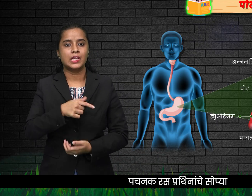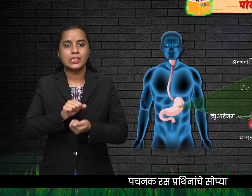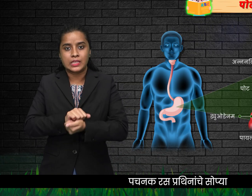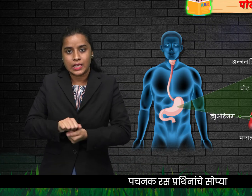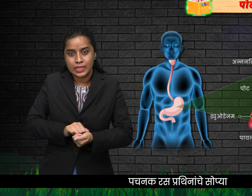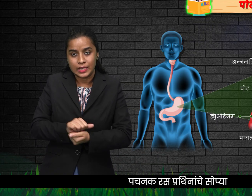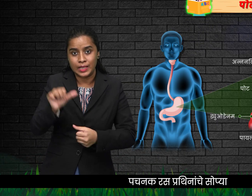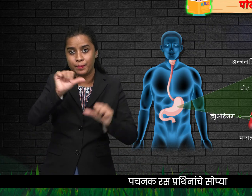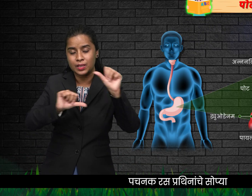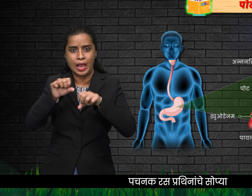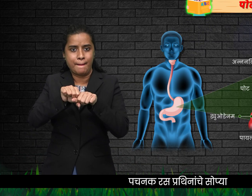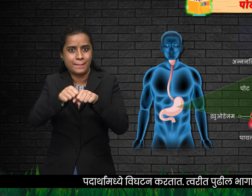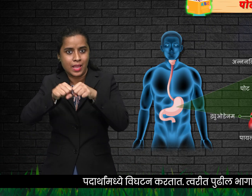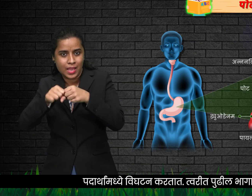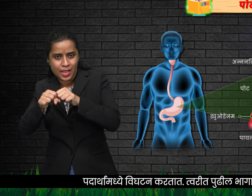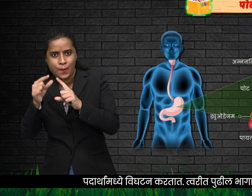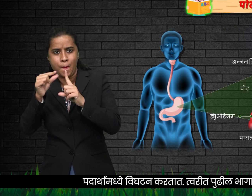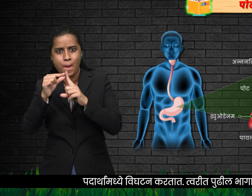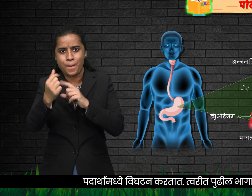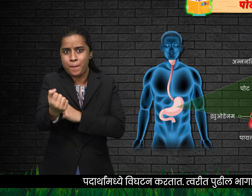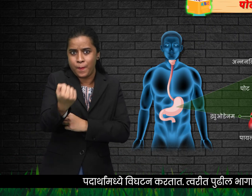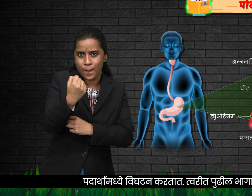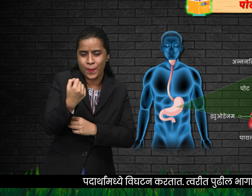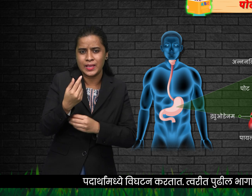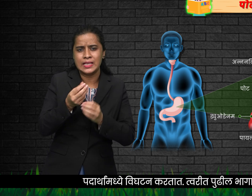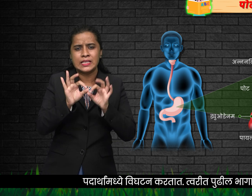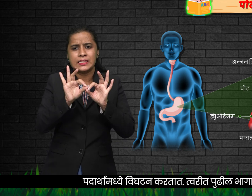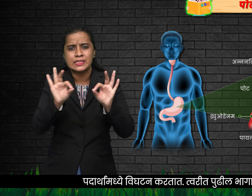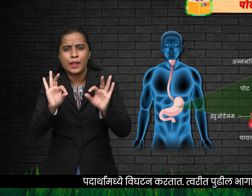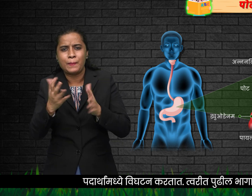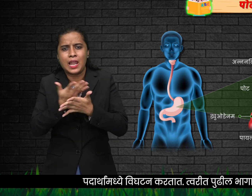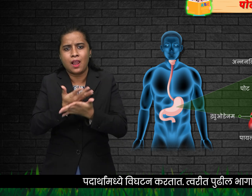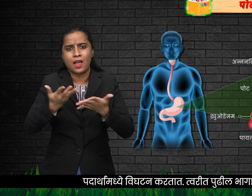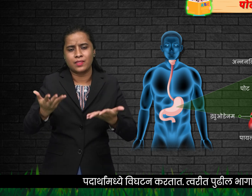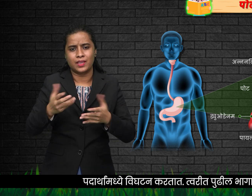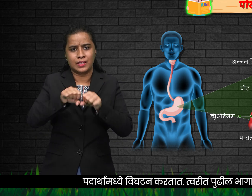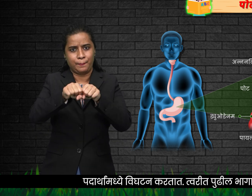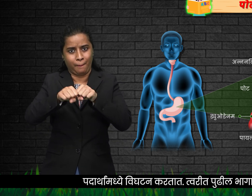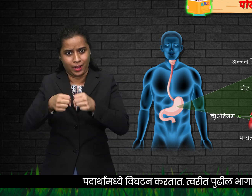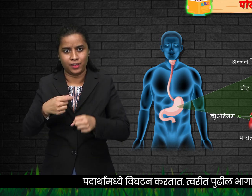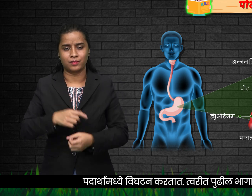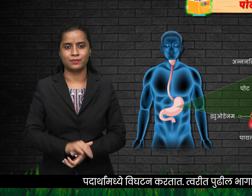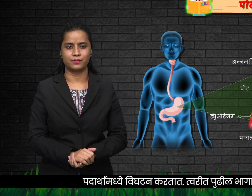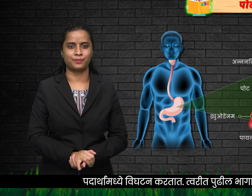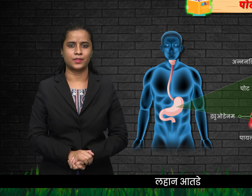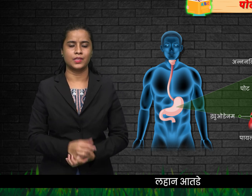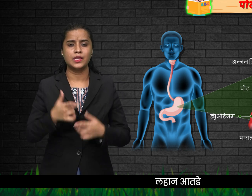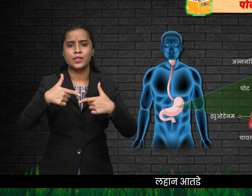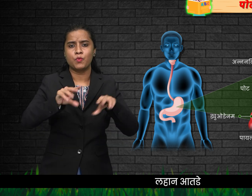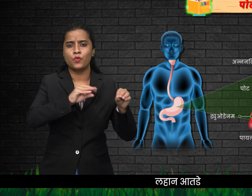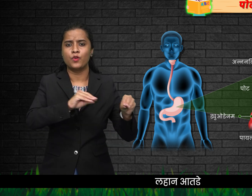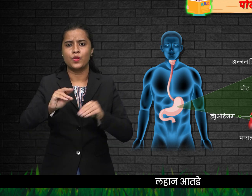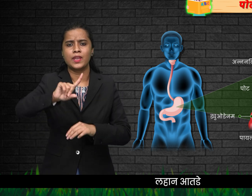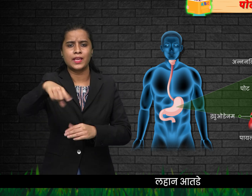पाचक रस प्रथिनांचे सोप्या पदार्थांमध्ये विघटन करतात. त्वरित पुढील भागात जा.